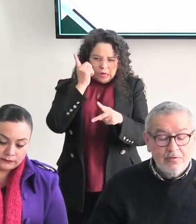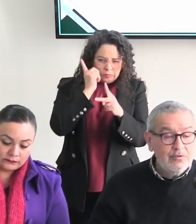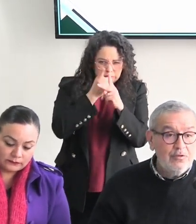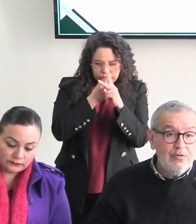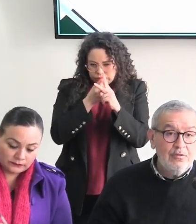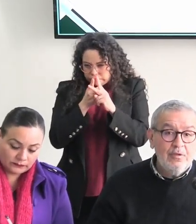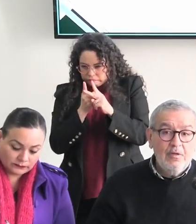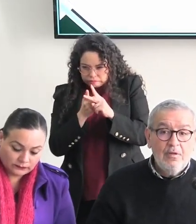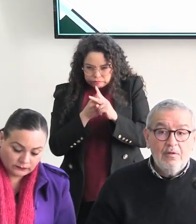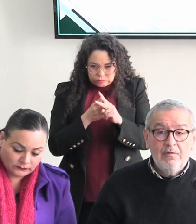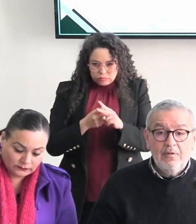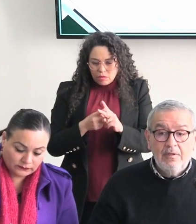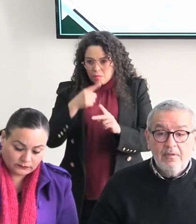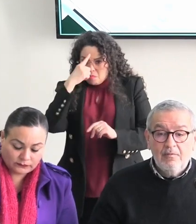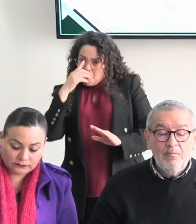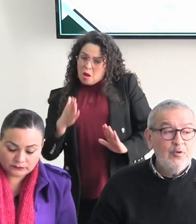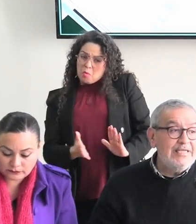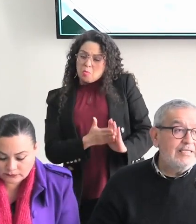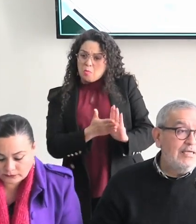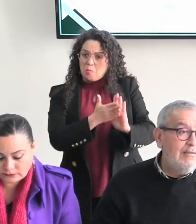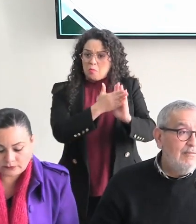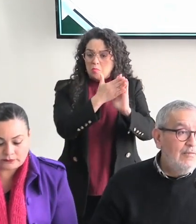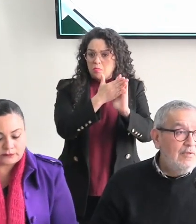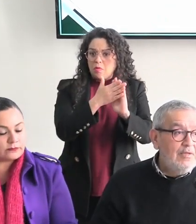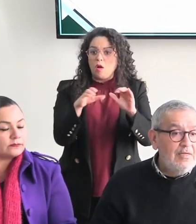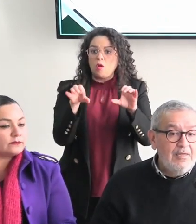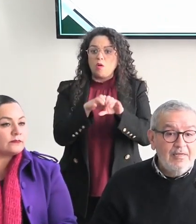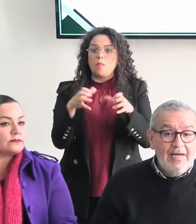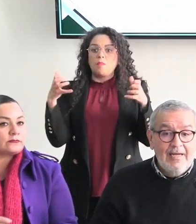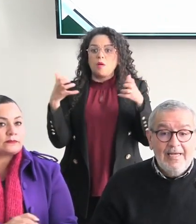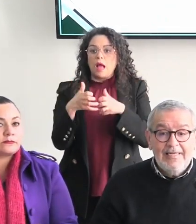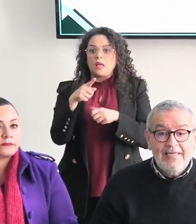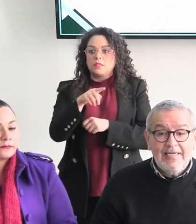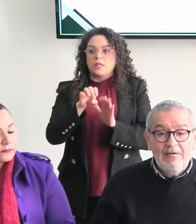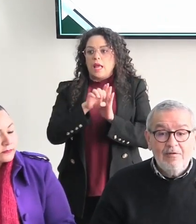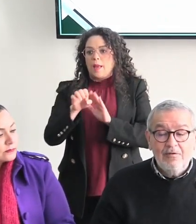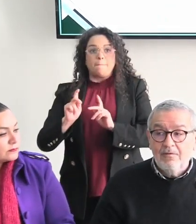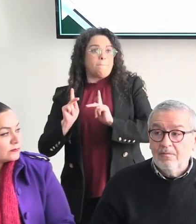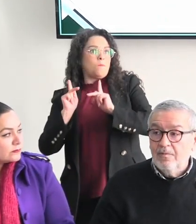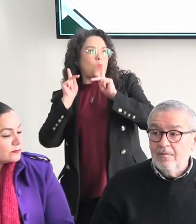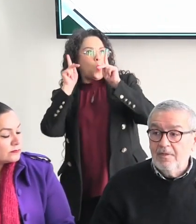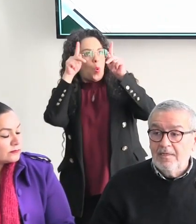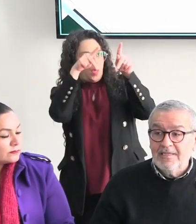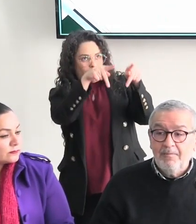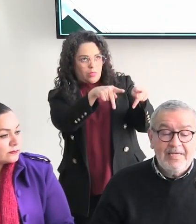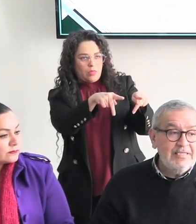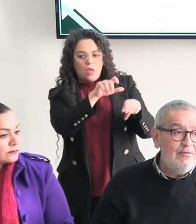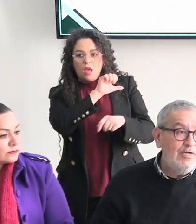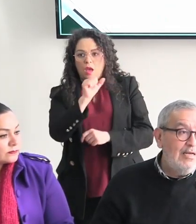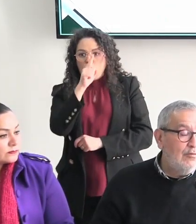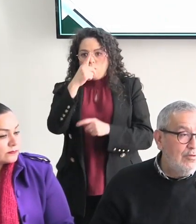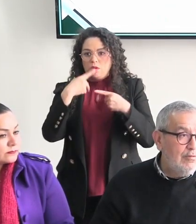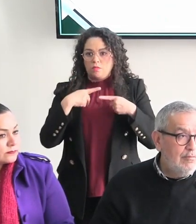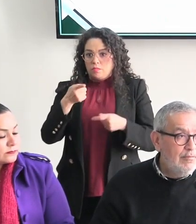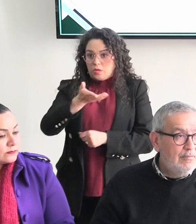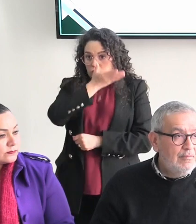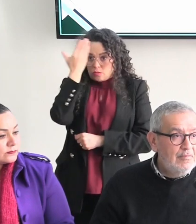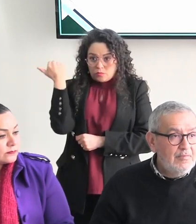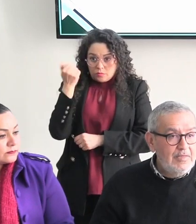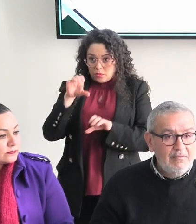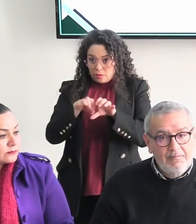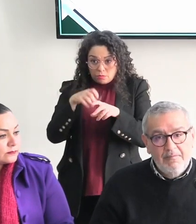una construcción o un puente a alguien que no sepa hacer un cálculo.